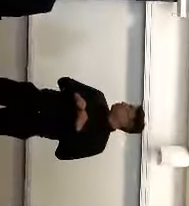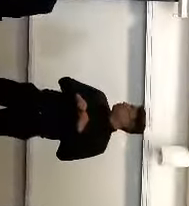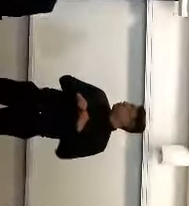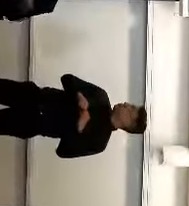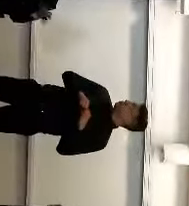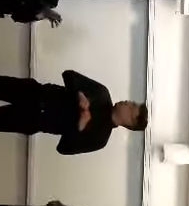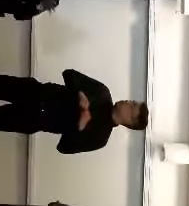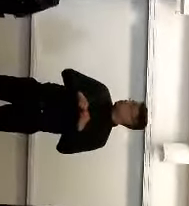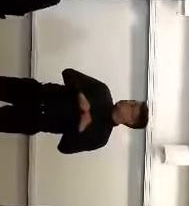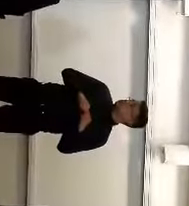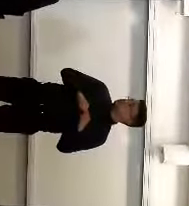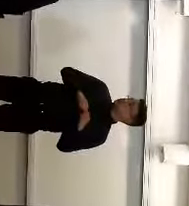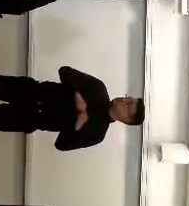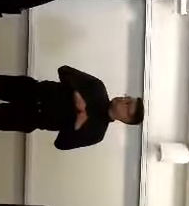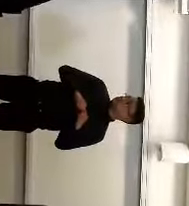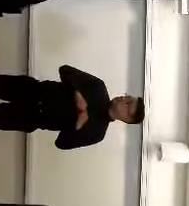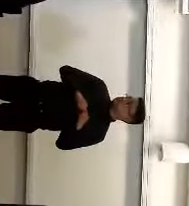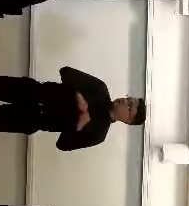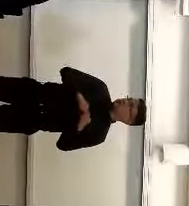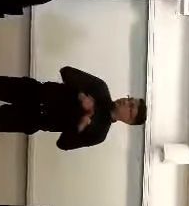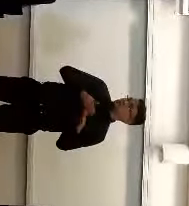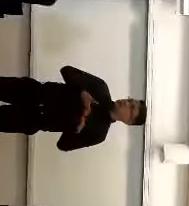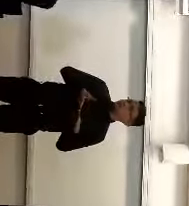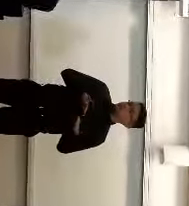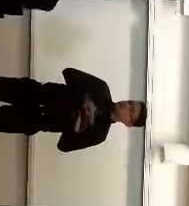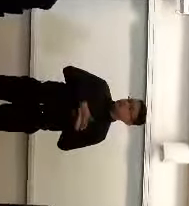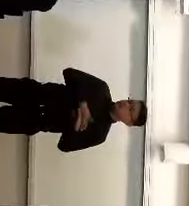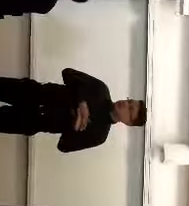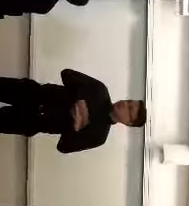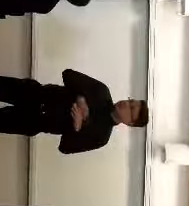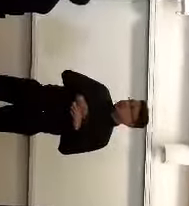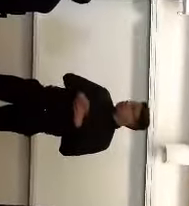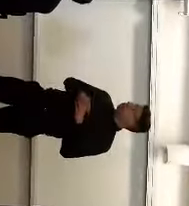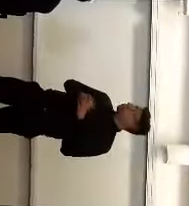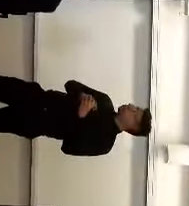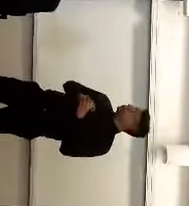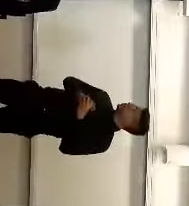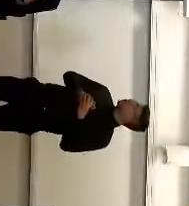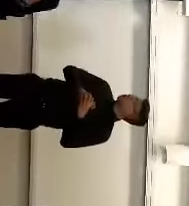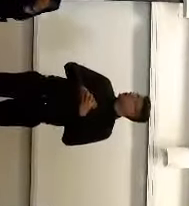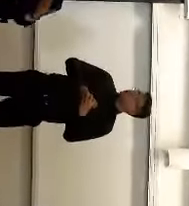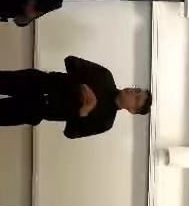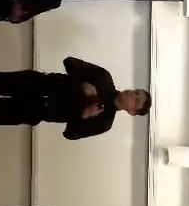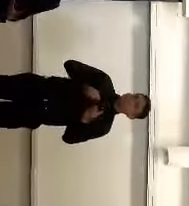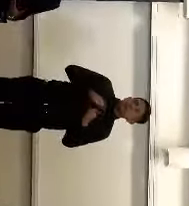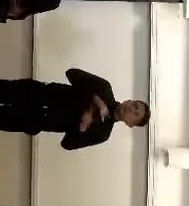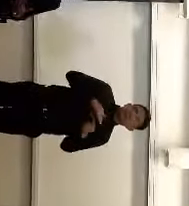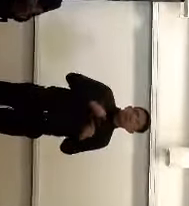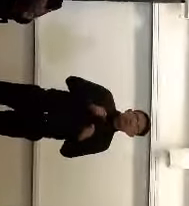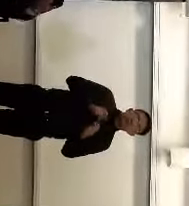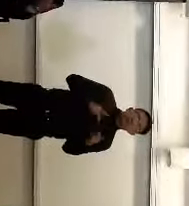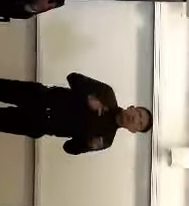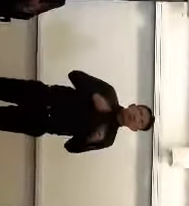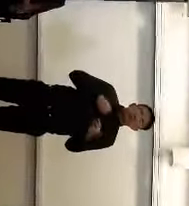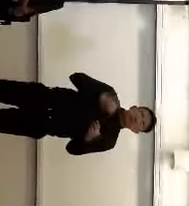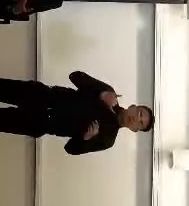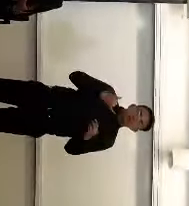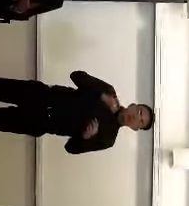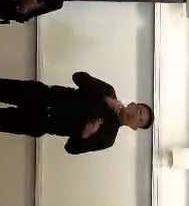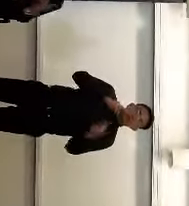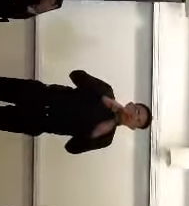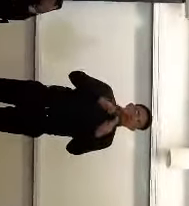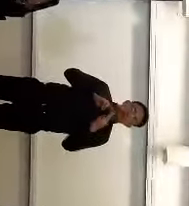Ya. Ok. Tenemos como antecedente, digamos, el proceso que está esta resolución, varias personas digamos, ya conocen